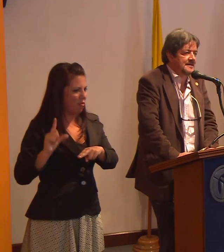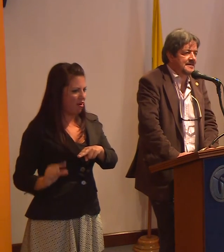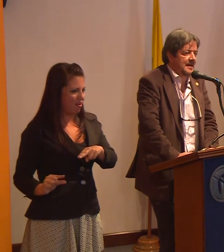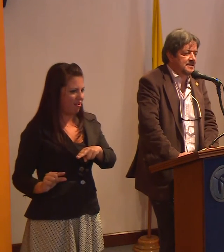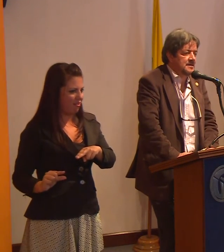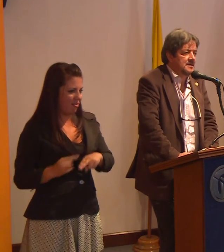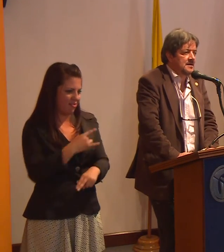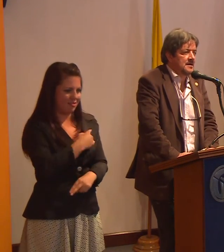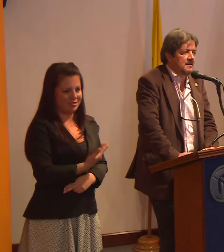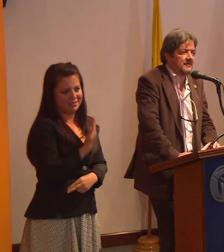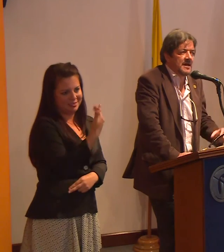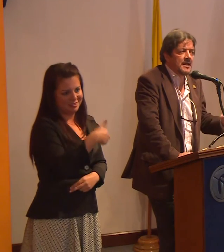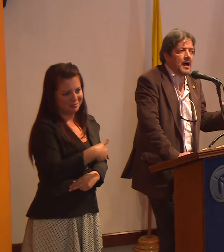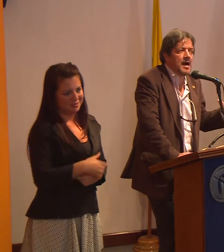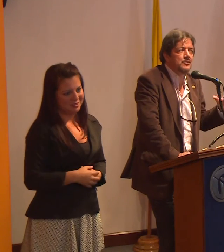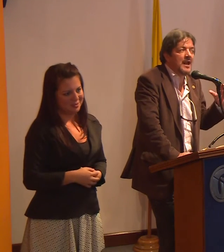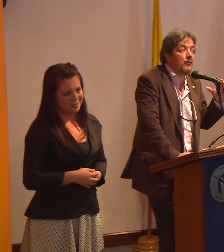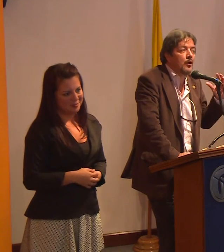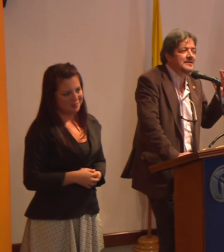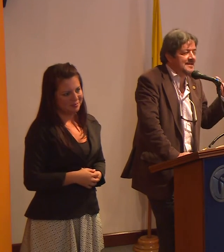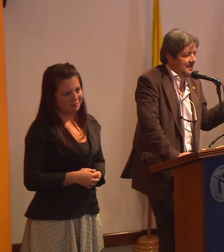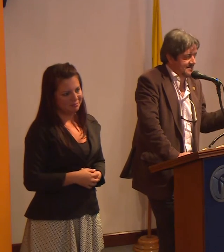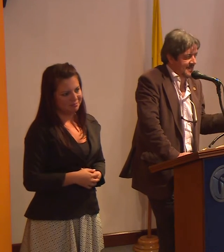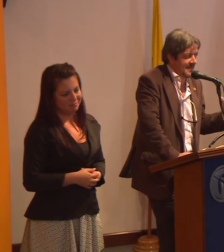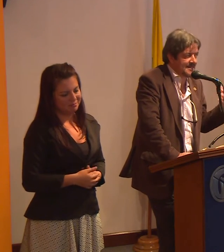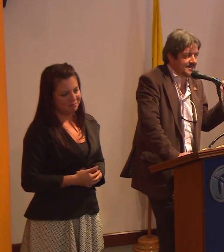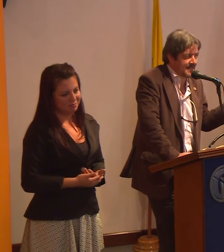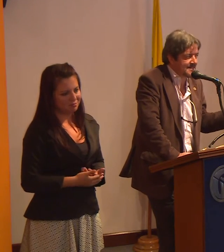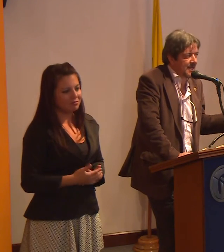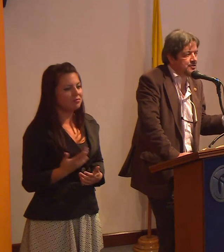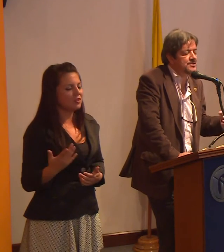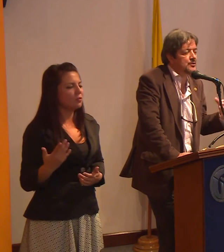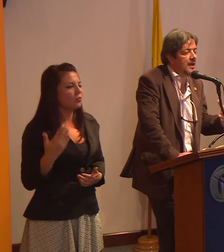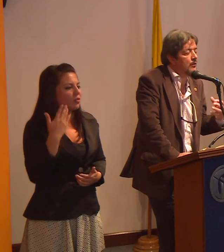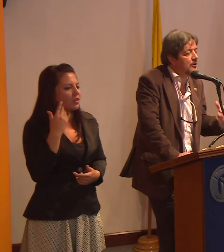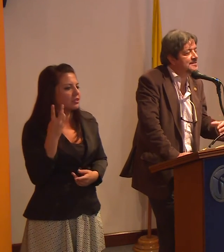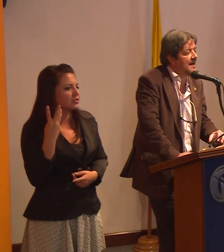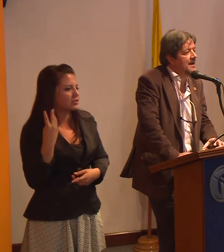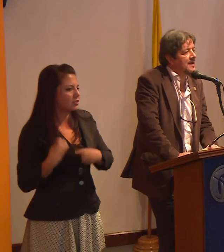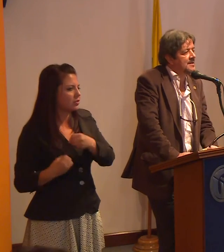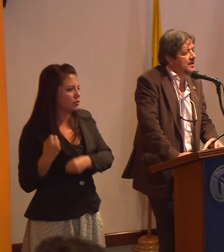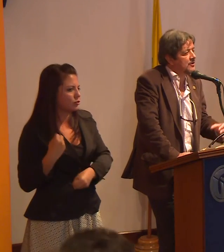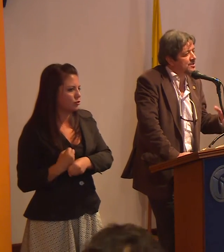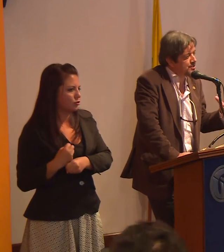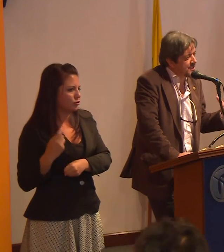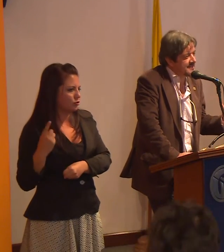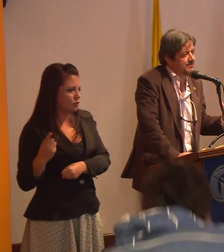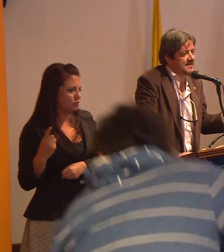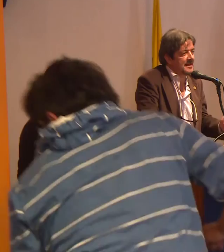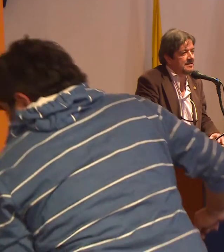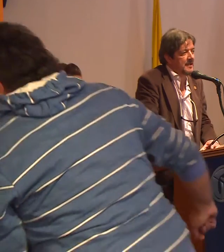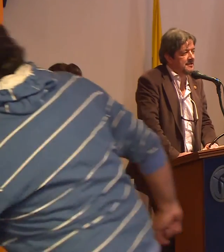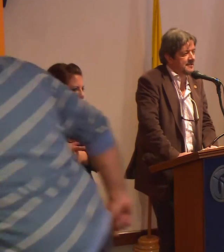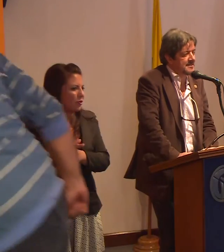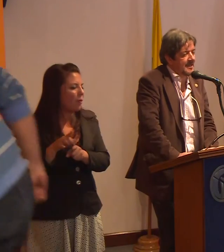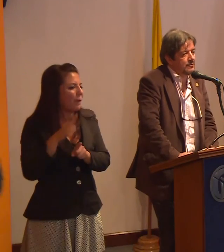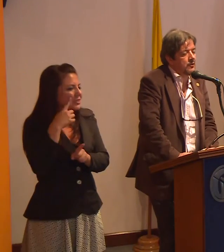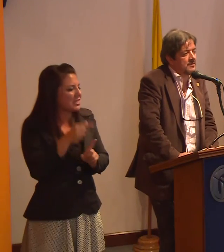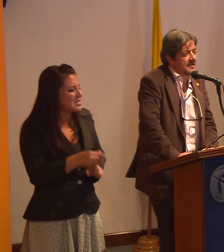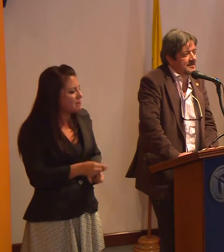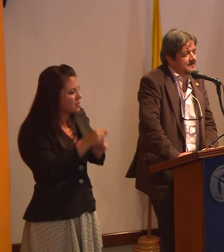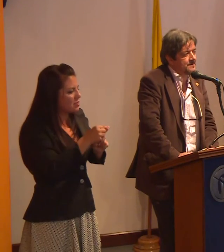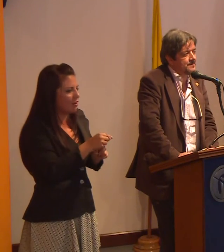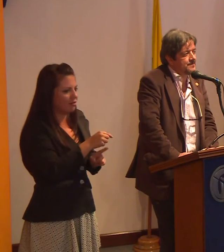la universidad. Era en una bolsa de hace 3 años, en una bolsa de condiciones especiales para